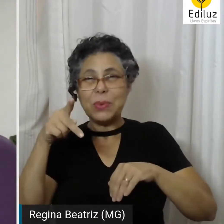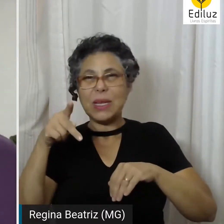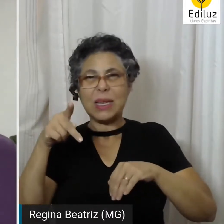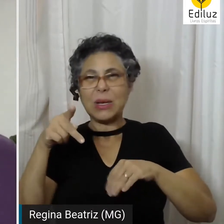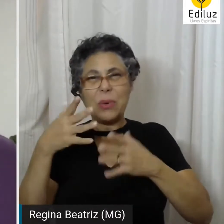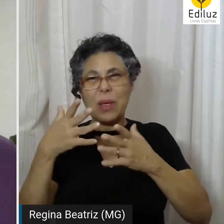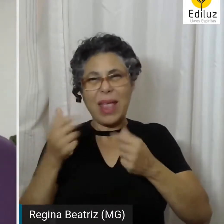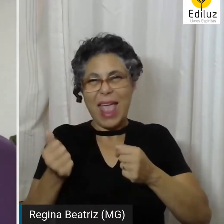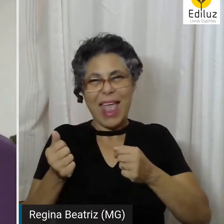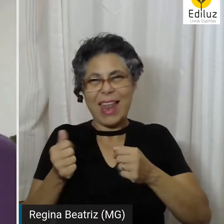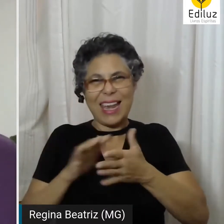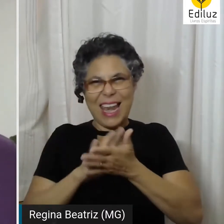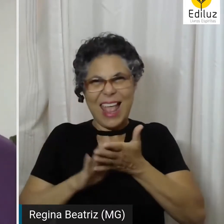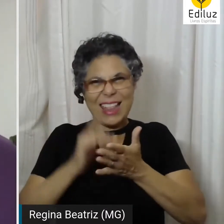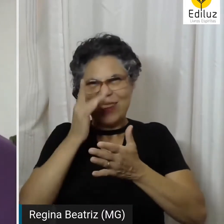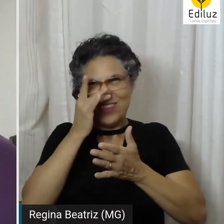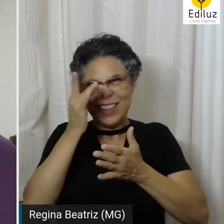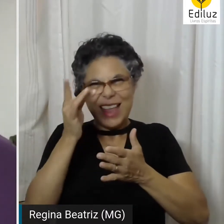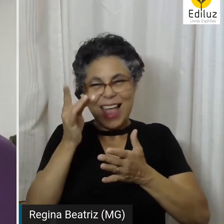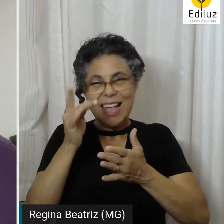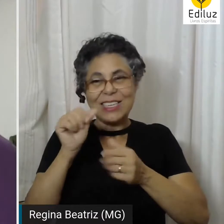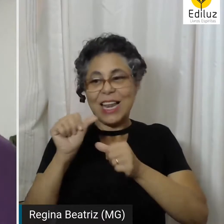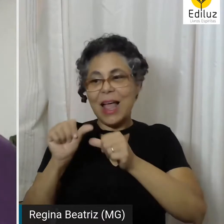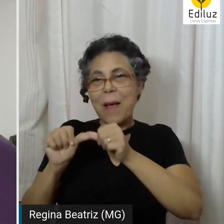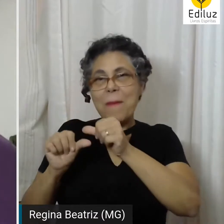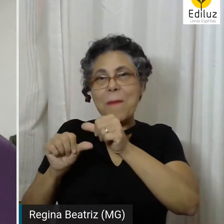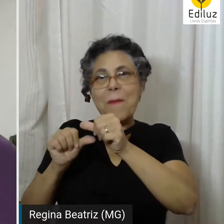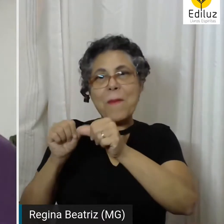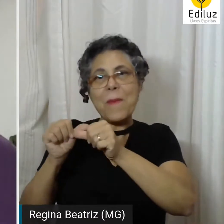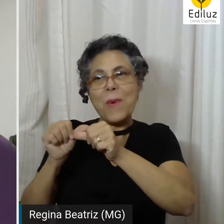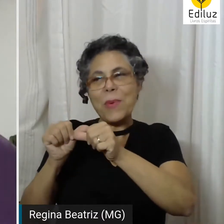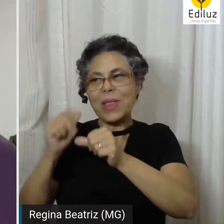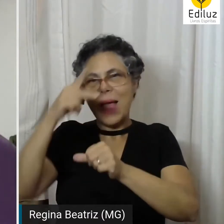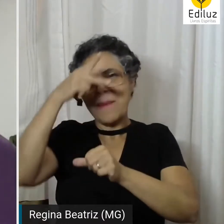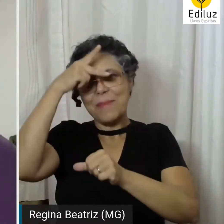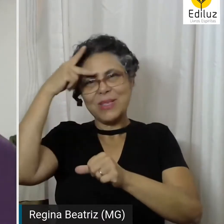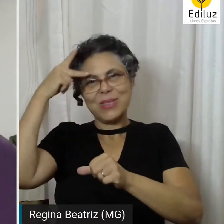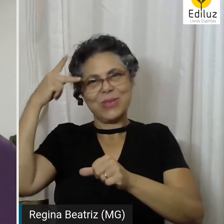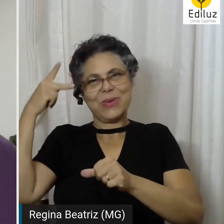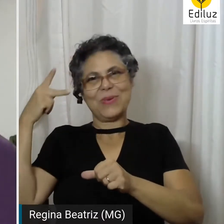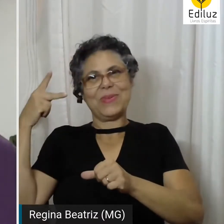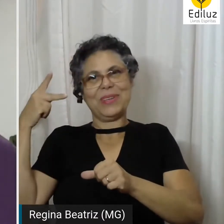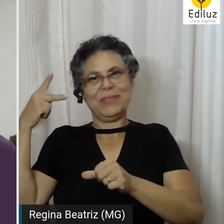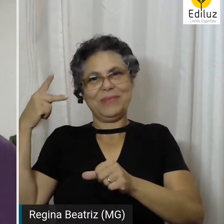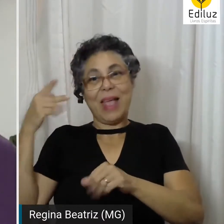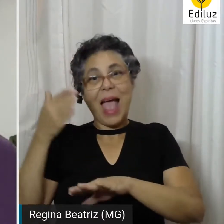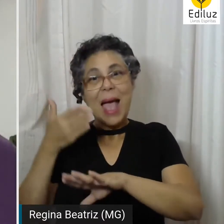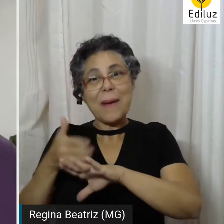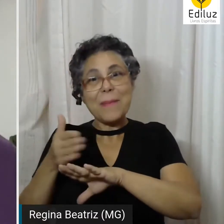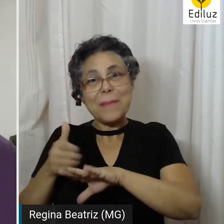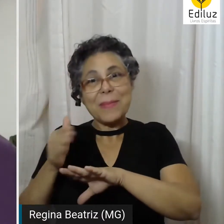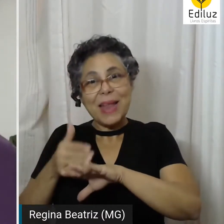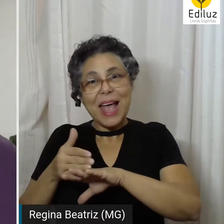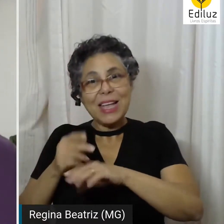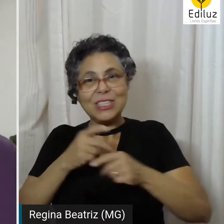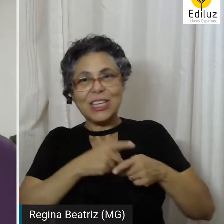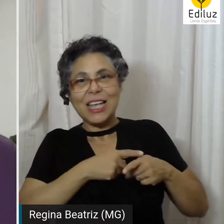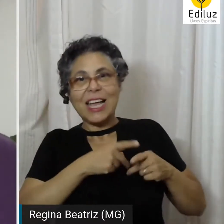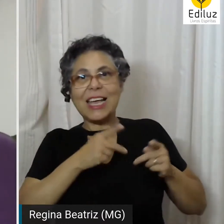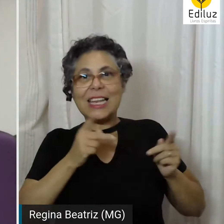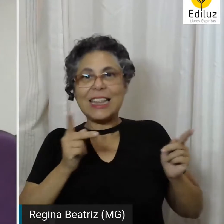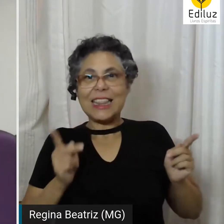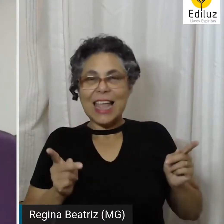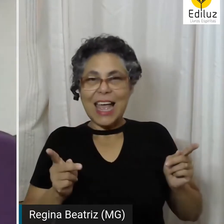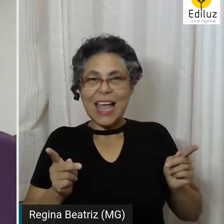de vaidade, ela transforma o sujeito. A prática da caridade,